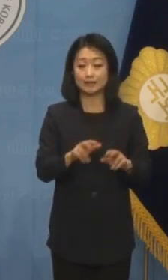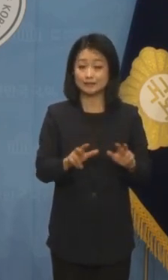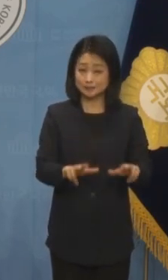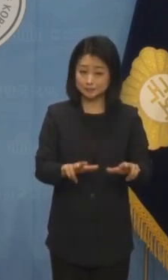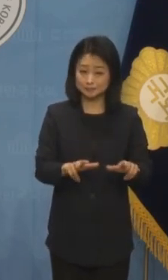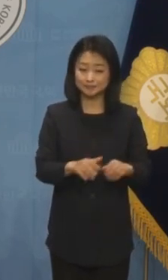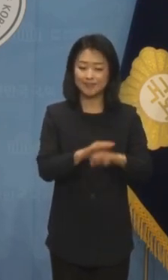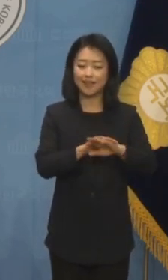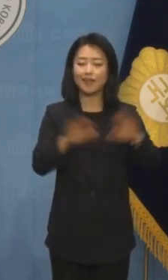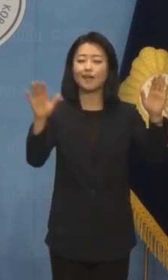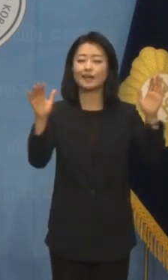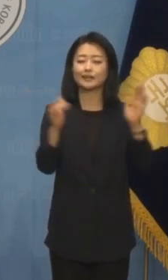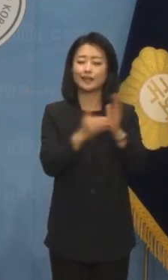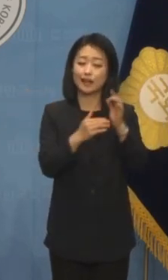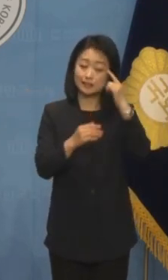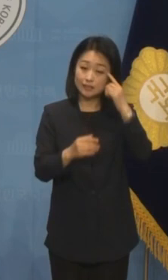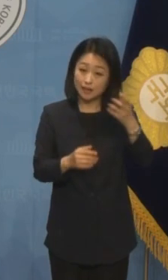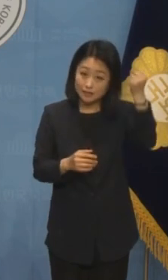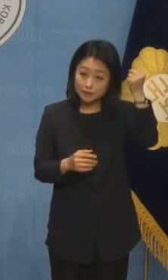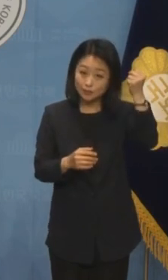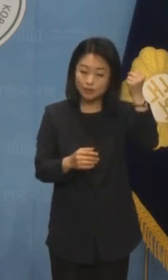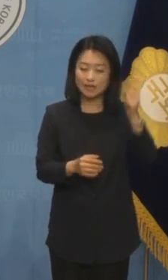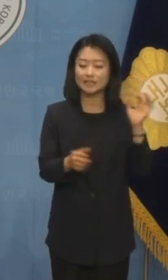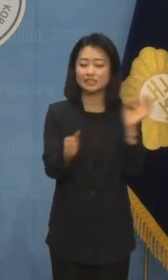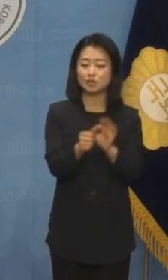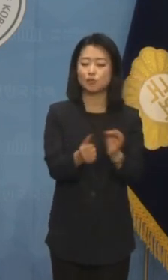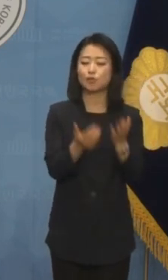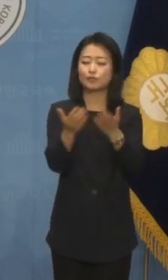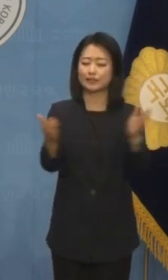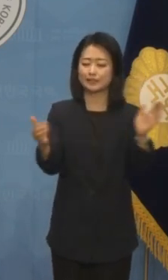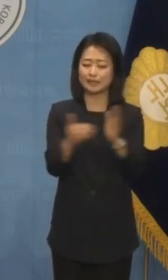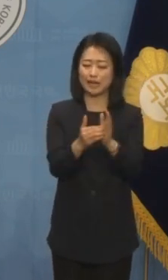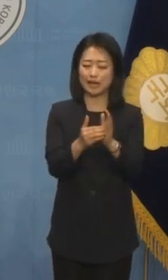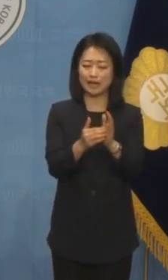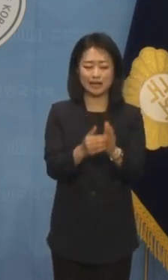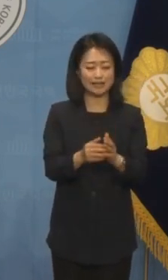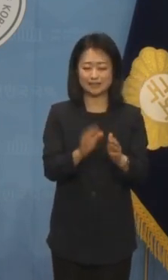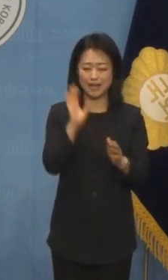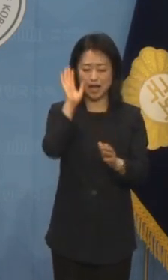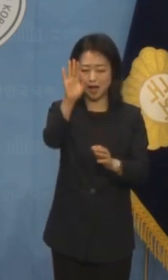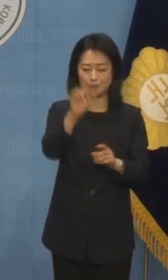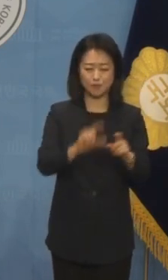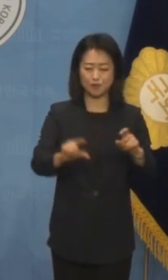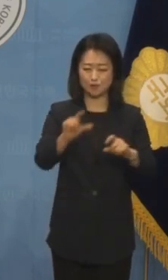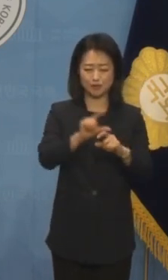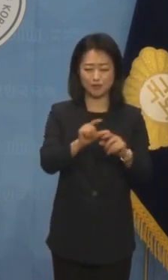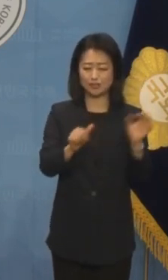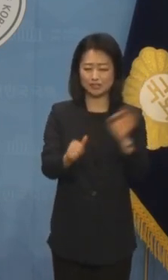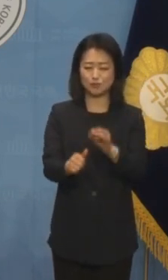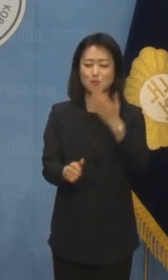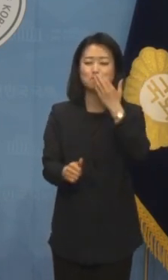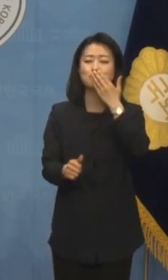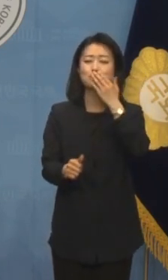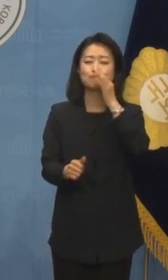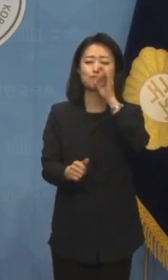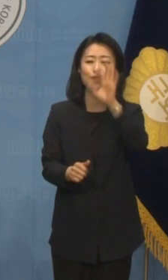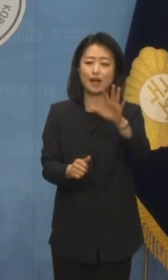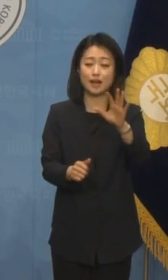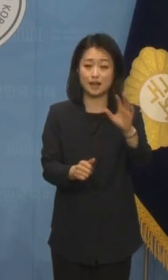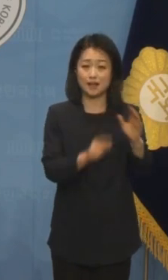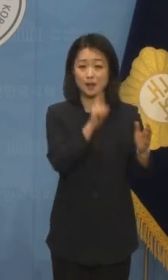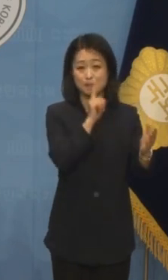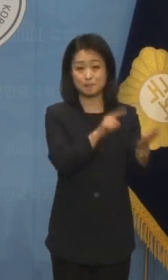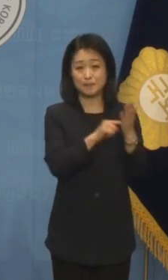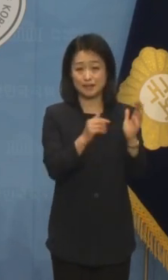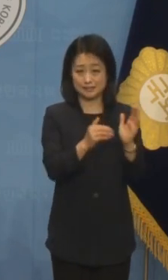이제는 다 해결됐다고 생각하면서 충분히 지원했으니 더 이상의 지원은 없다는 게 지금 정부 여당의 입장 아닙니까?